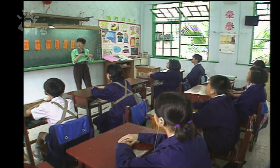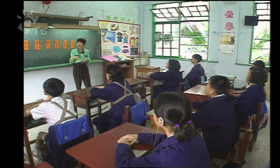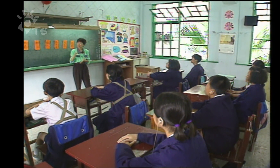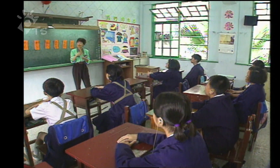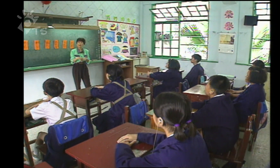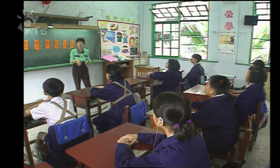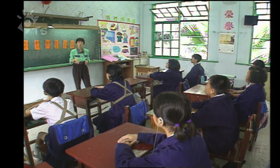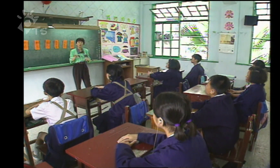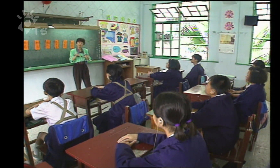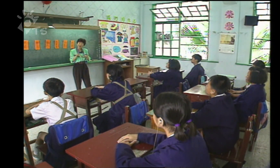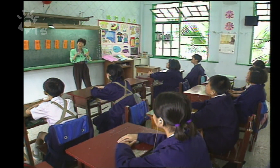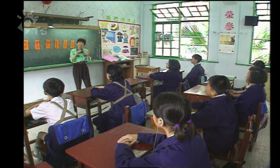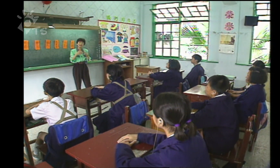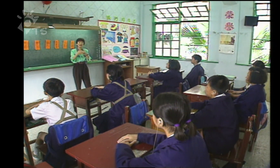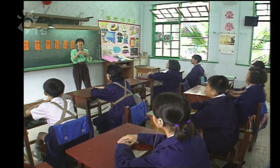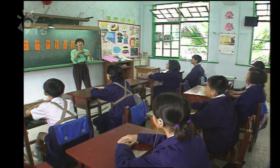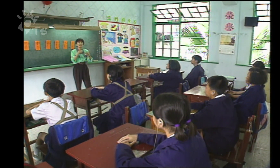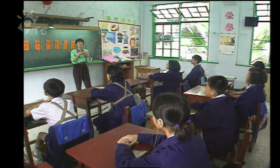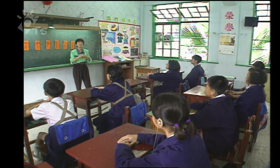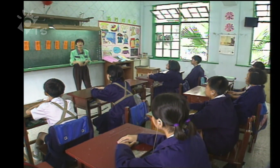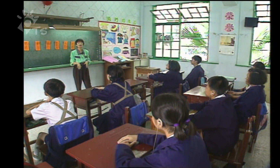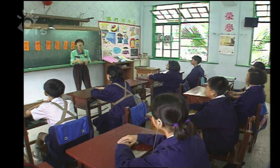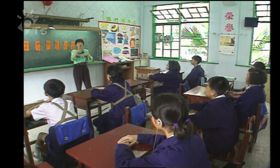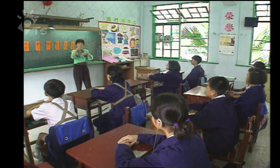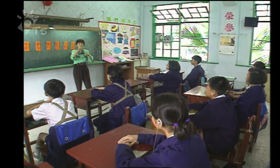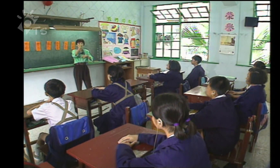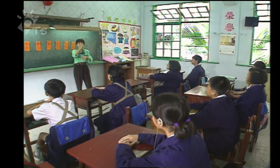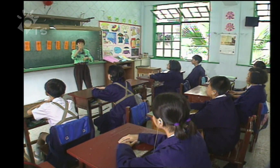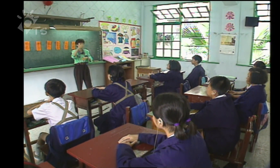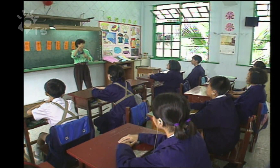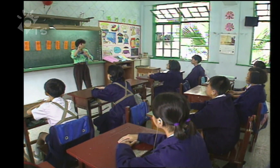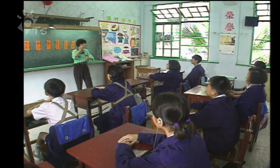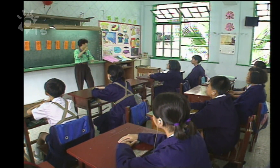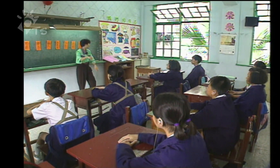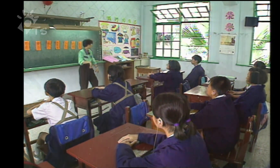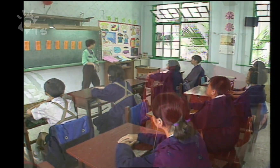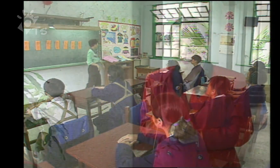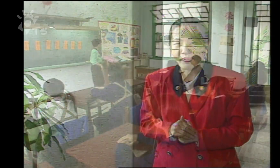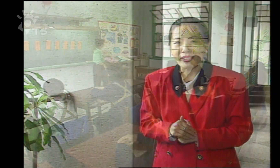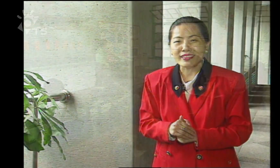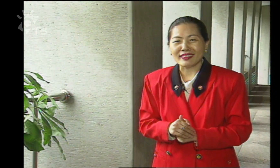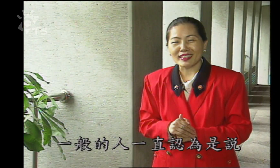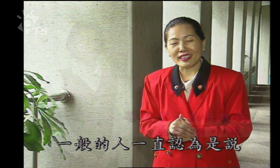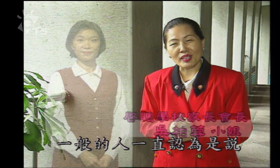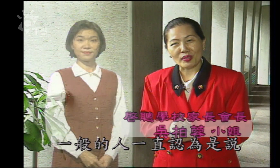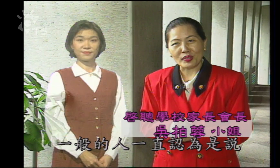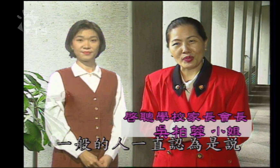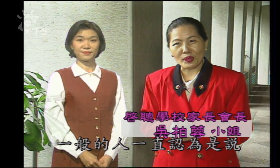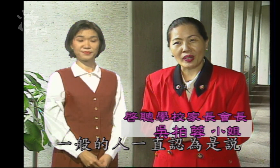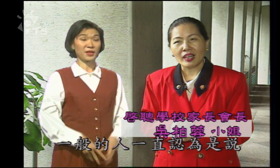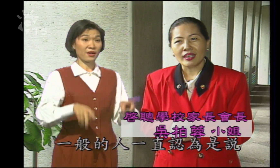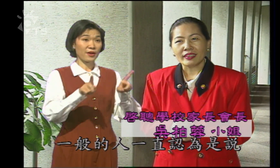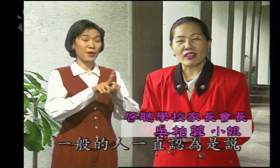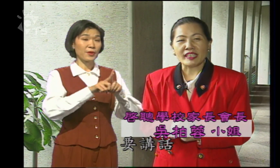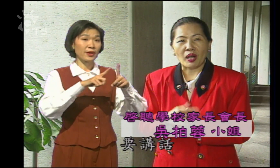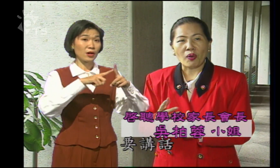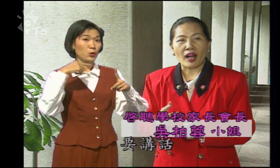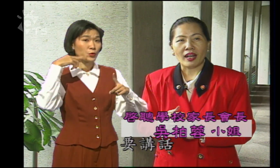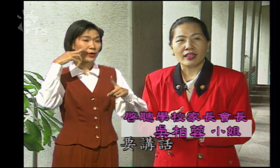来呢我们就开始要来练习那个祈使句。 一般的人一直认为就是说要讲话